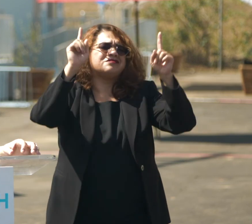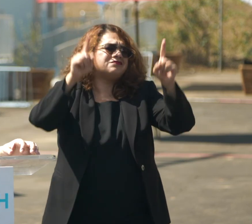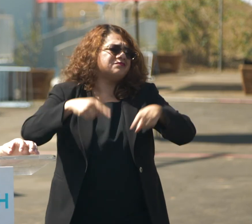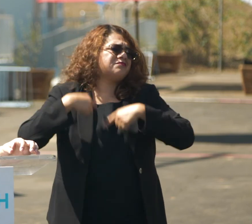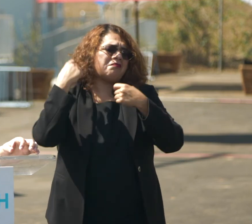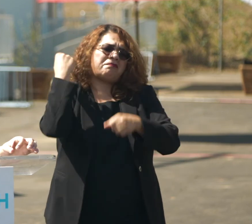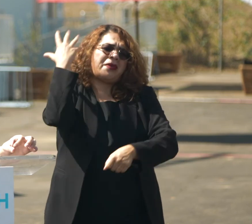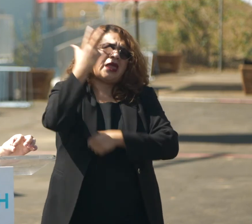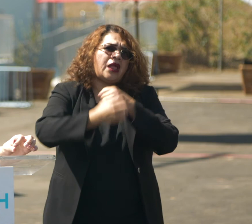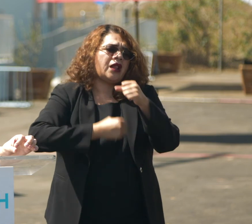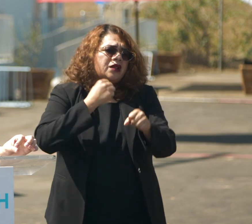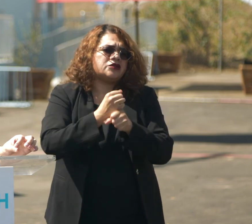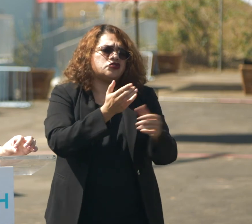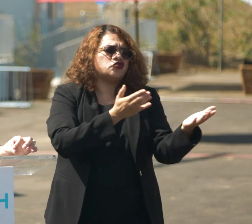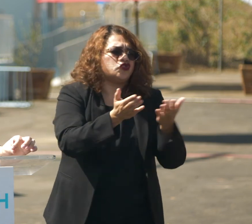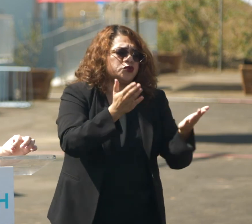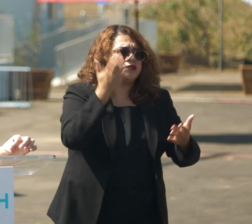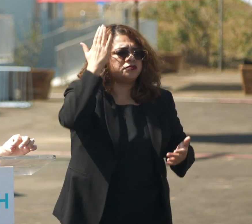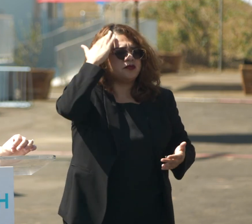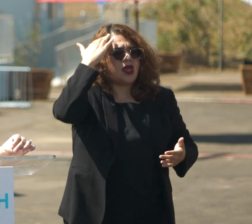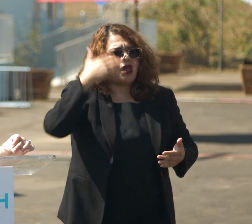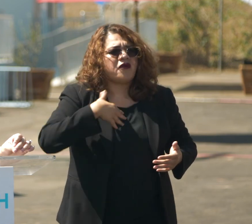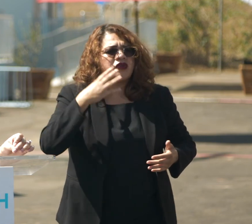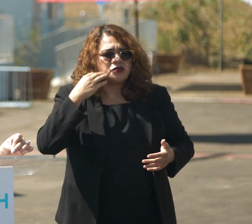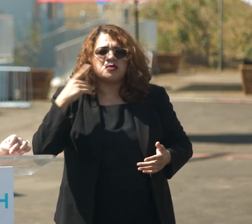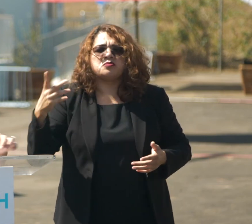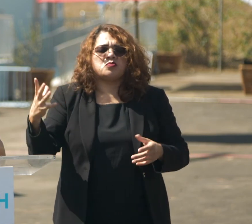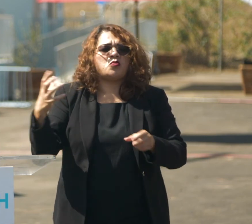servicio a personas necesitadas.